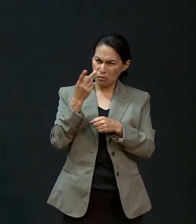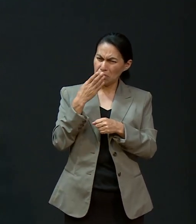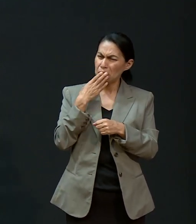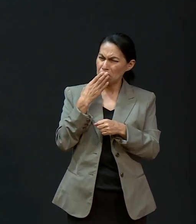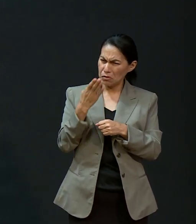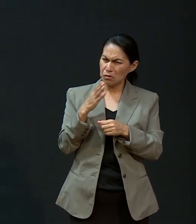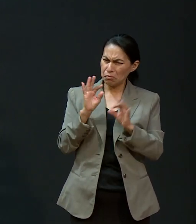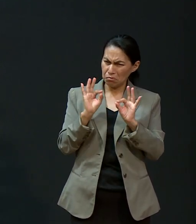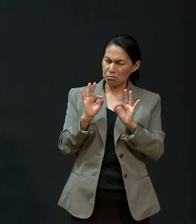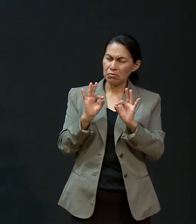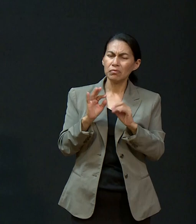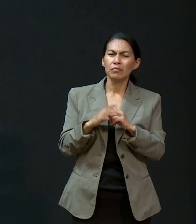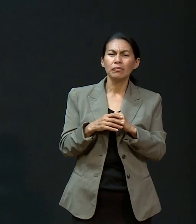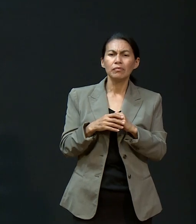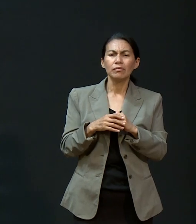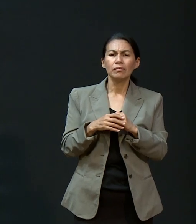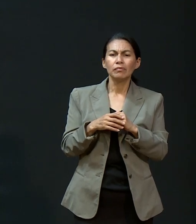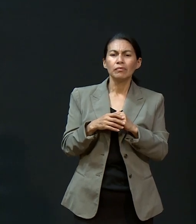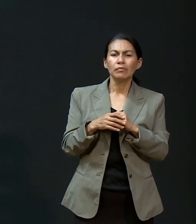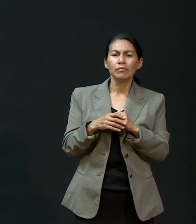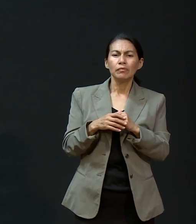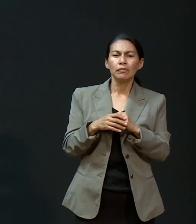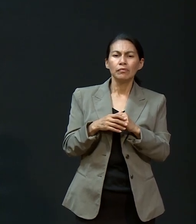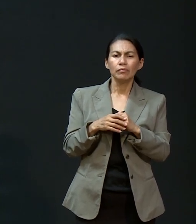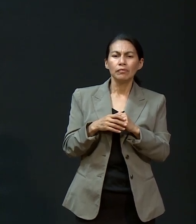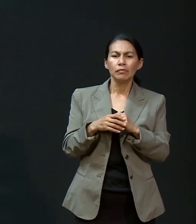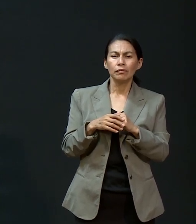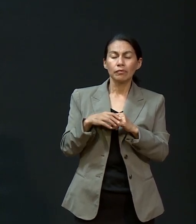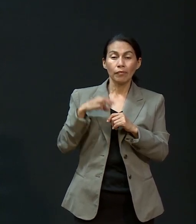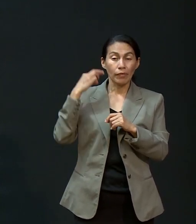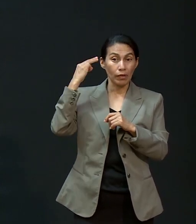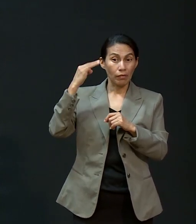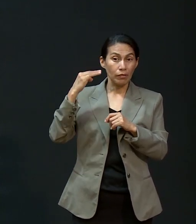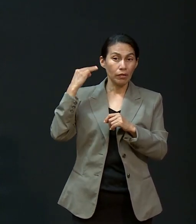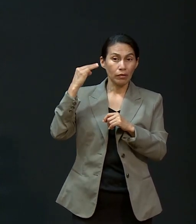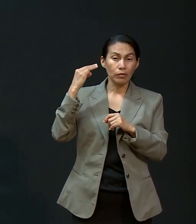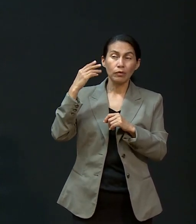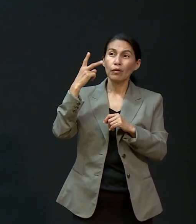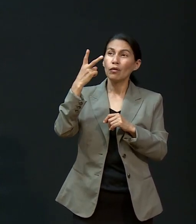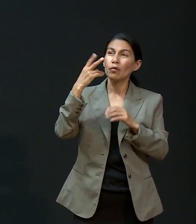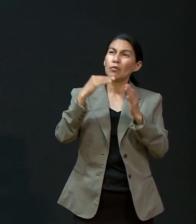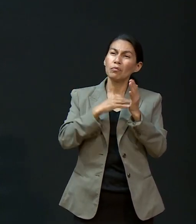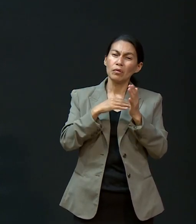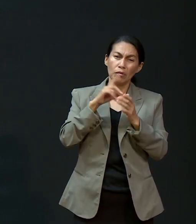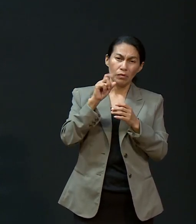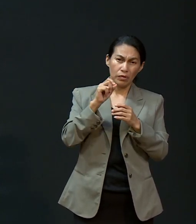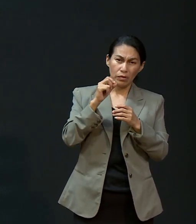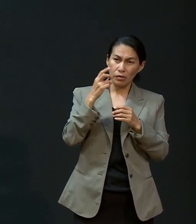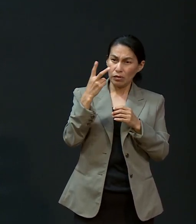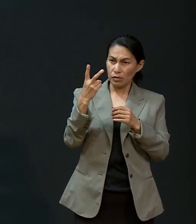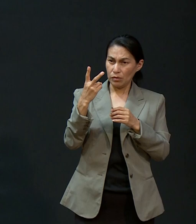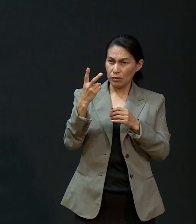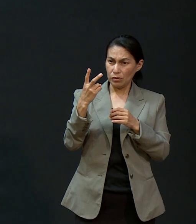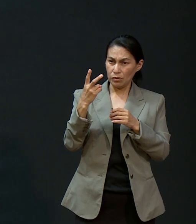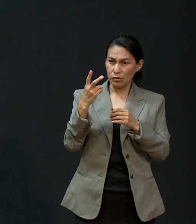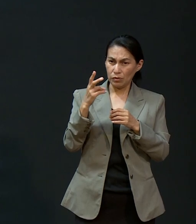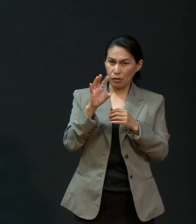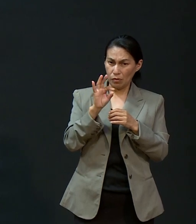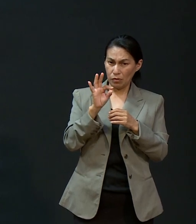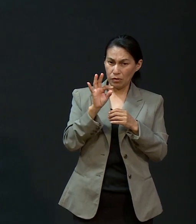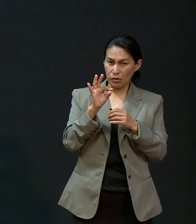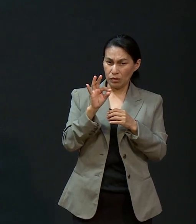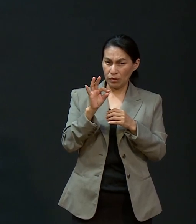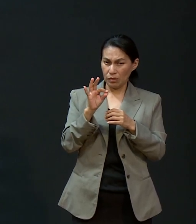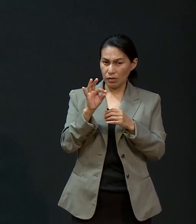segundo año, pues todo estaba bien, entramos al segundo año de preparatoria. Hasta marzo de 2022 pensábamos que